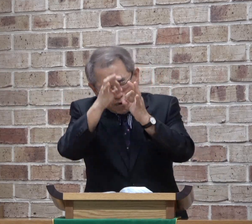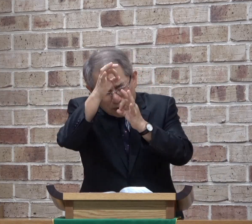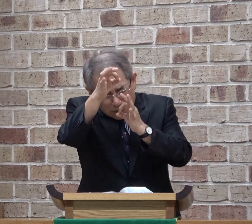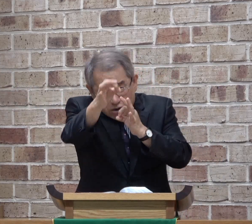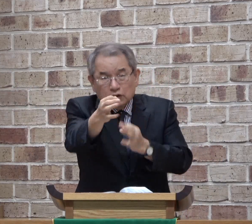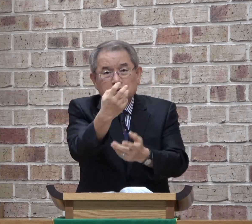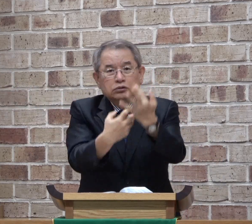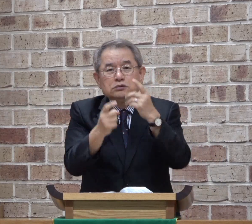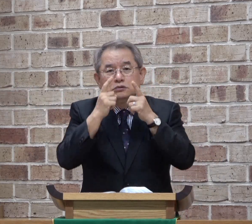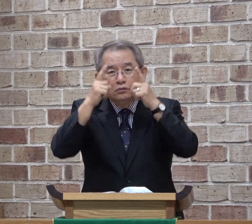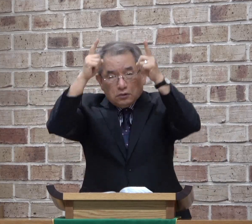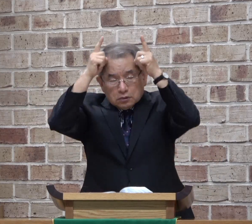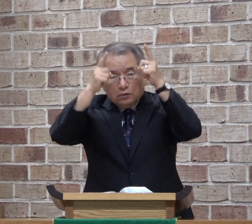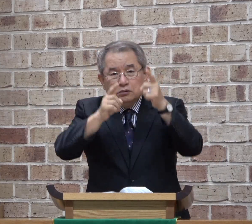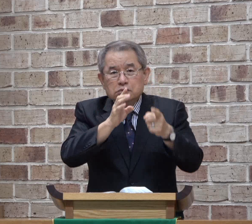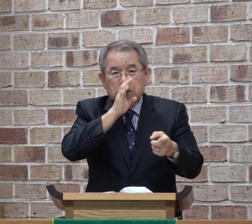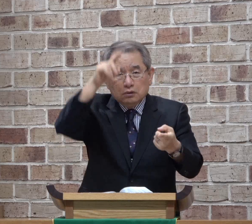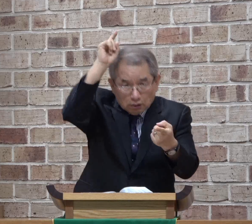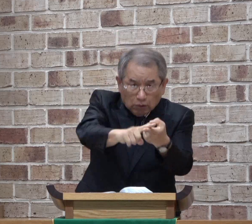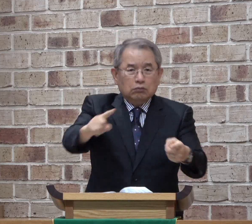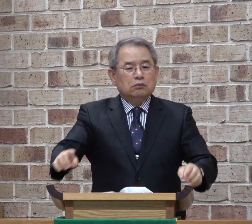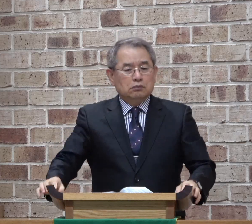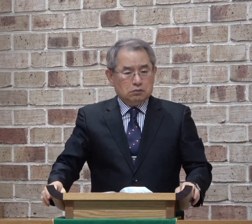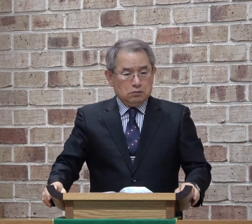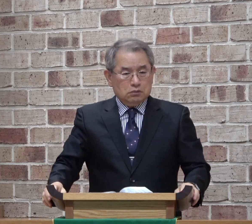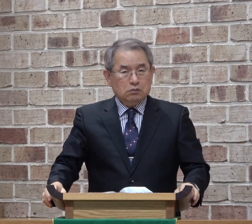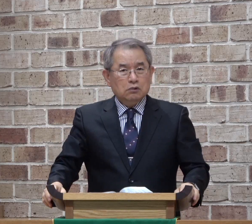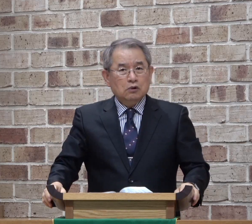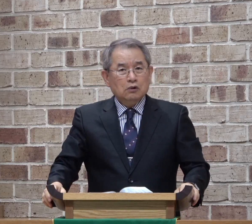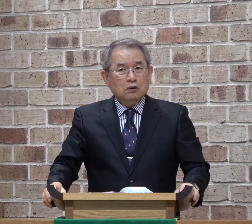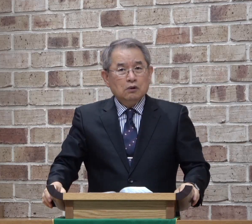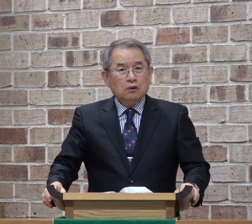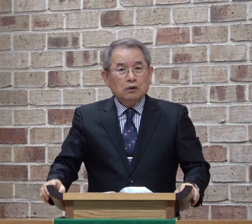우리도 마찬가지로 영원한 정말 지옥불에 갈 수밖에 없습니다.